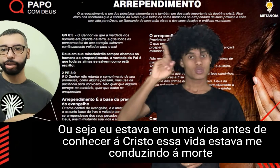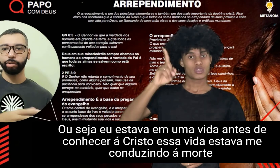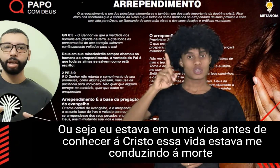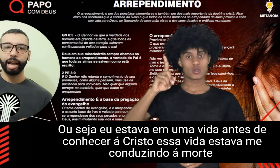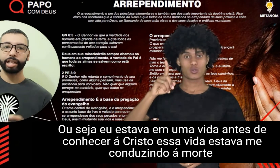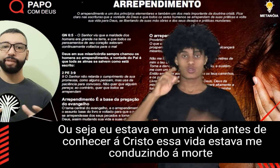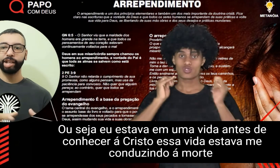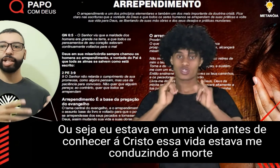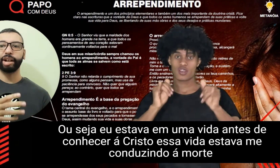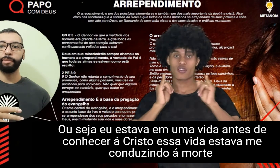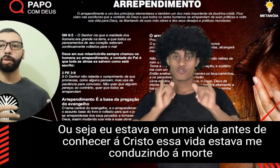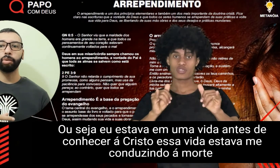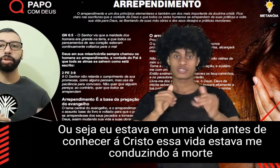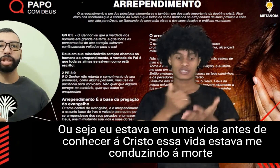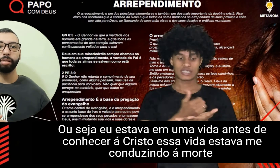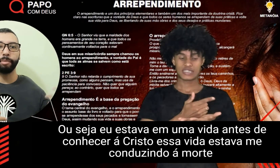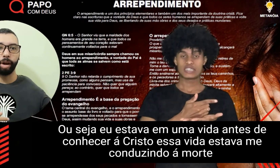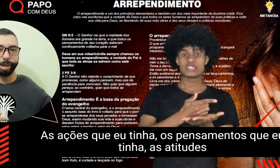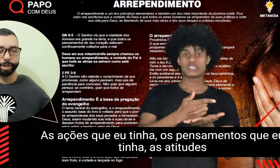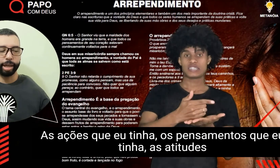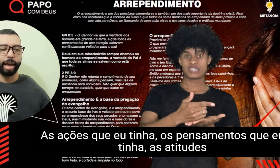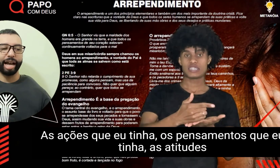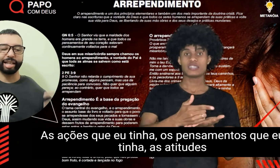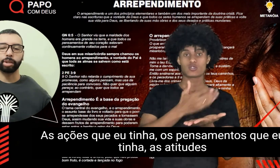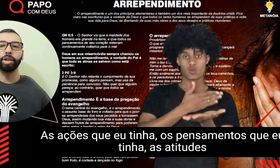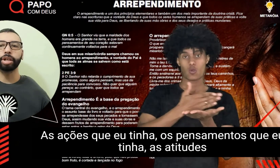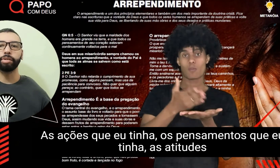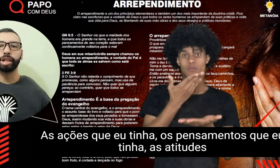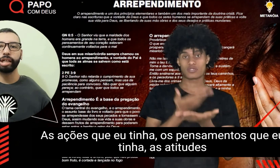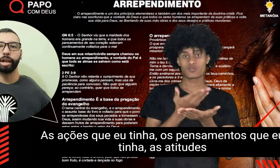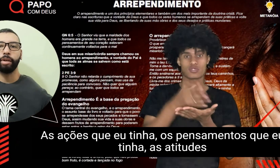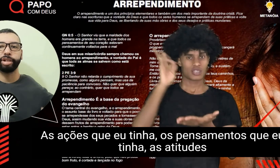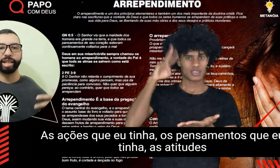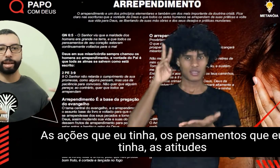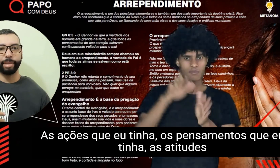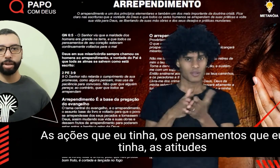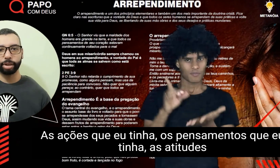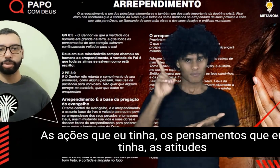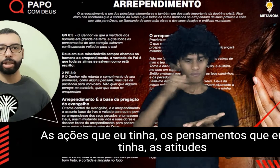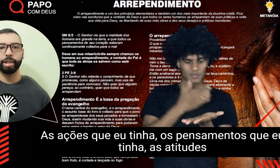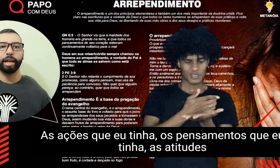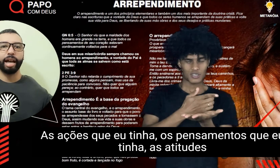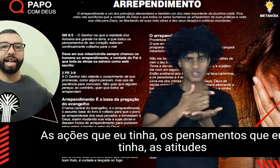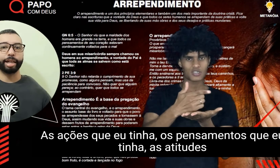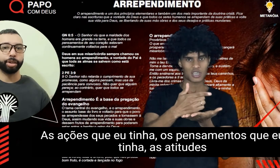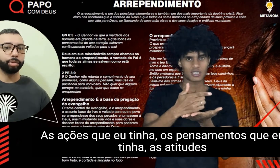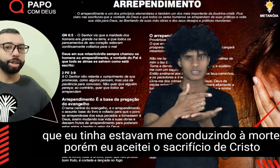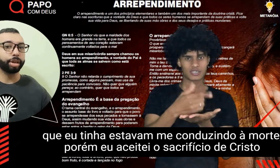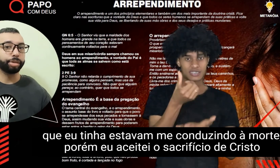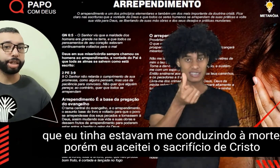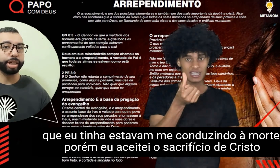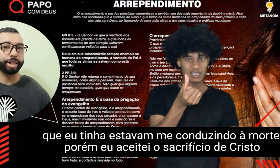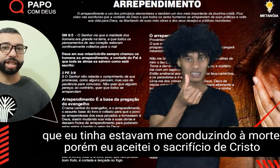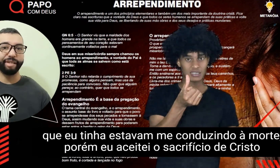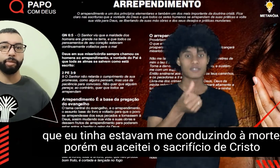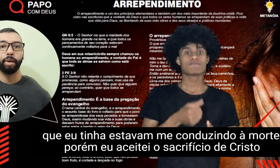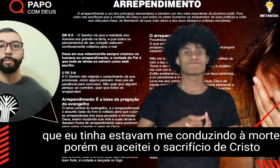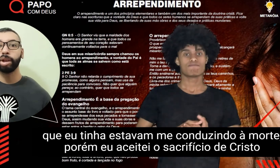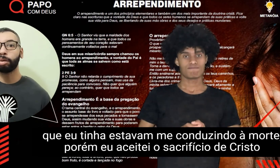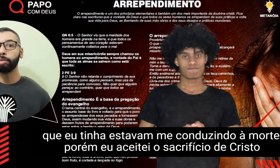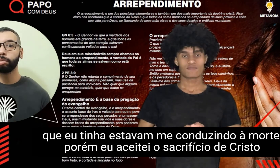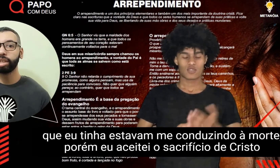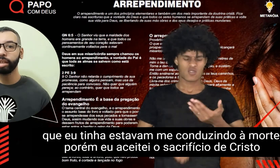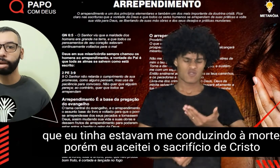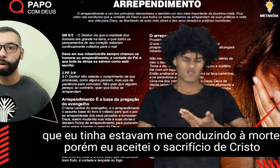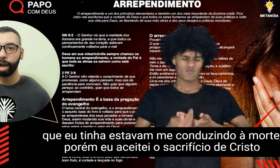conhecer a Cristo, essa vida estava me conduzindo à morte, as ações que eu tinha, os pensamentos que eu tinha, as atitudes que eu tinha estavam